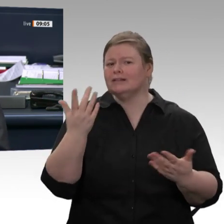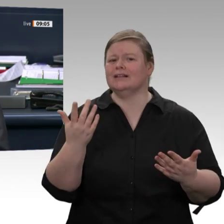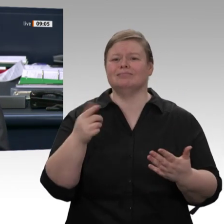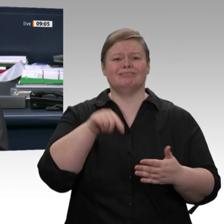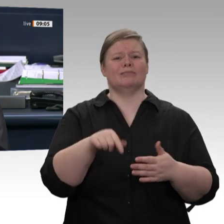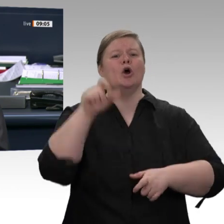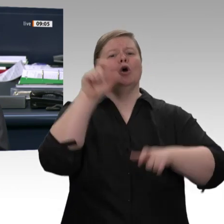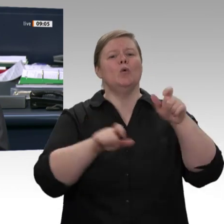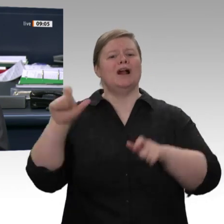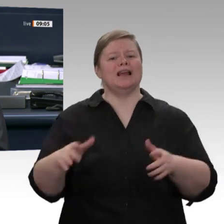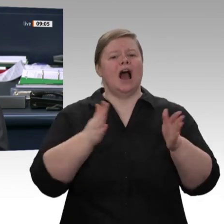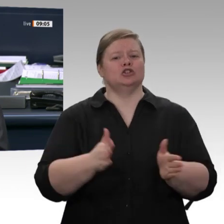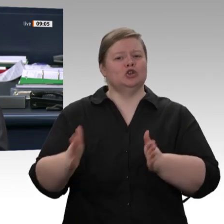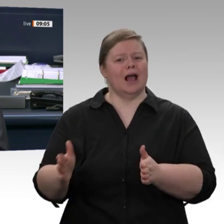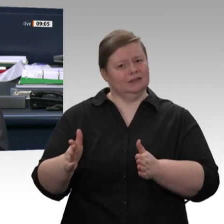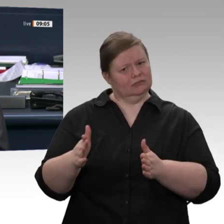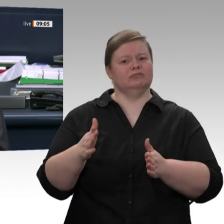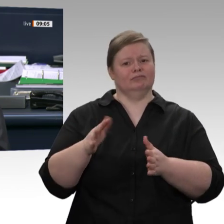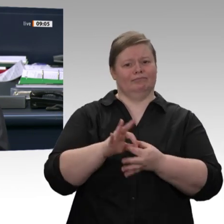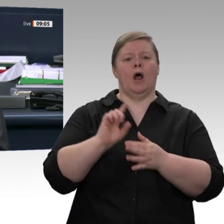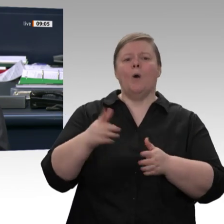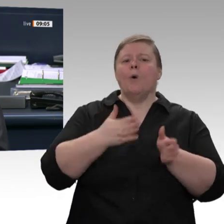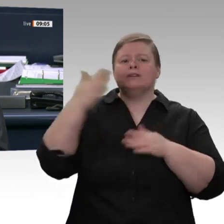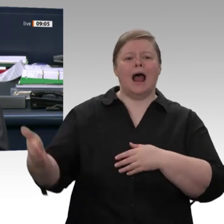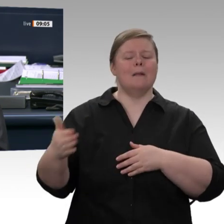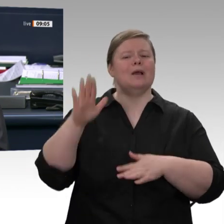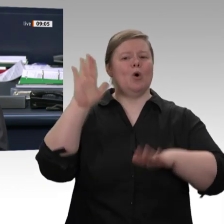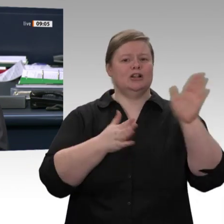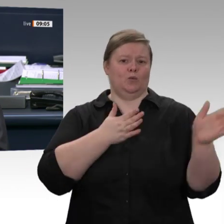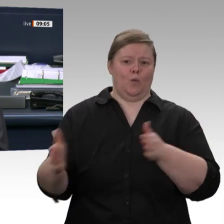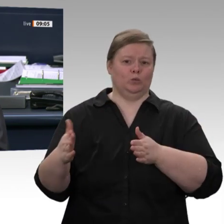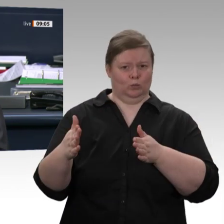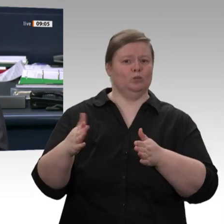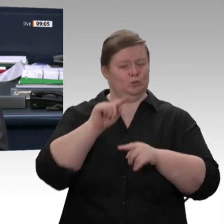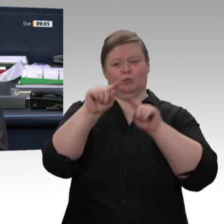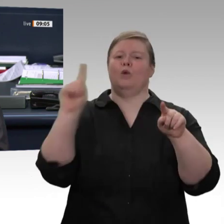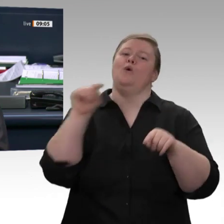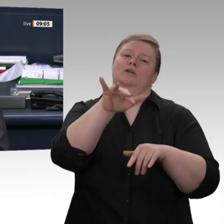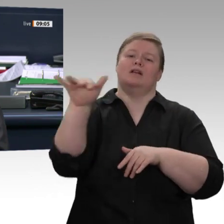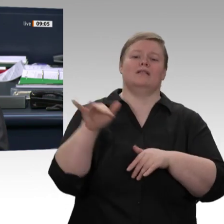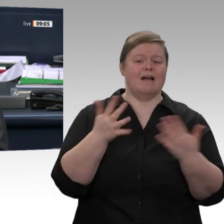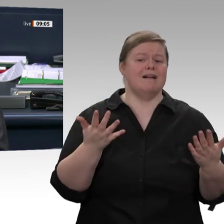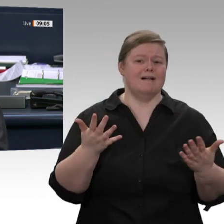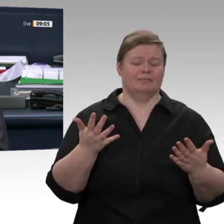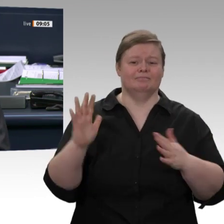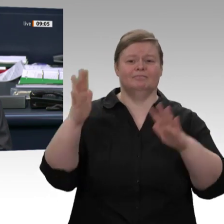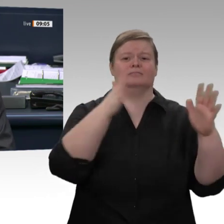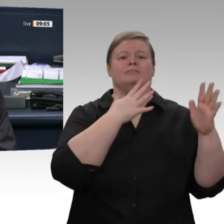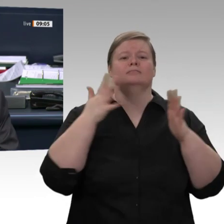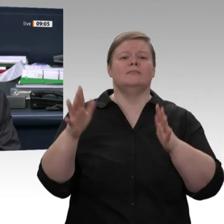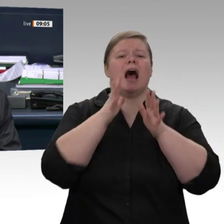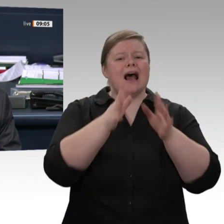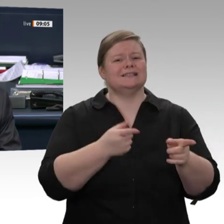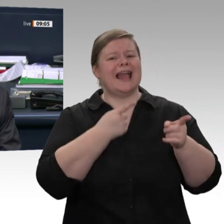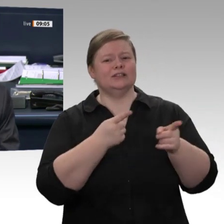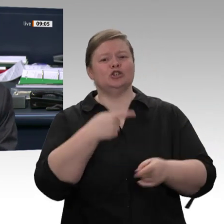wir gleichzeitig den Stimmen zuhören, die unbequeme Fragen stellen. So wie der Schriftsteller Denis